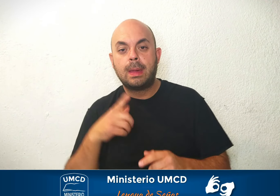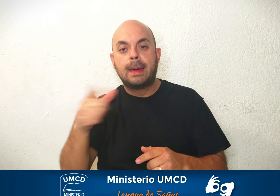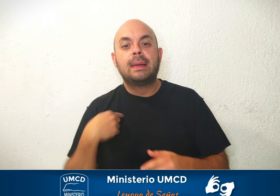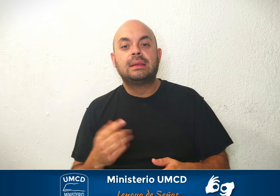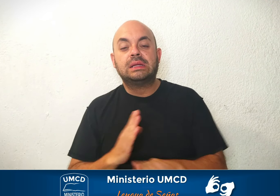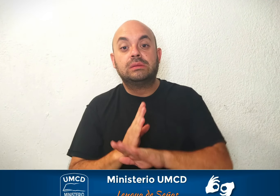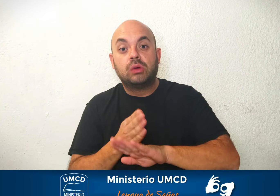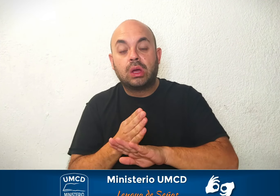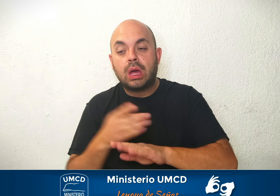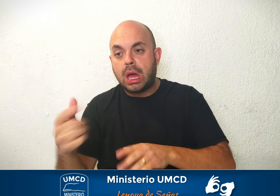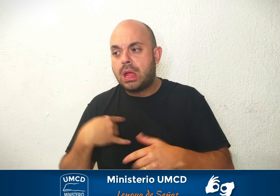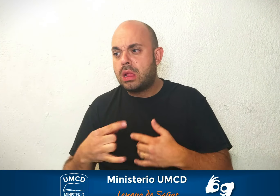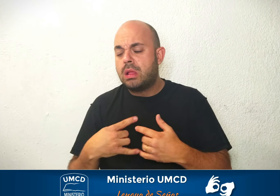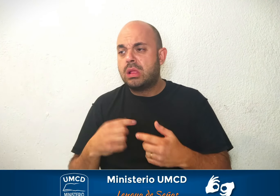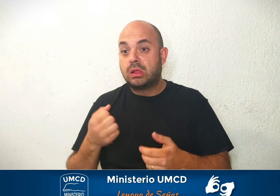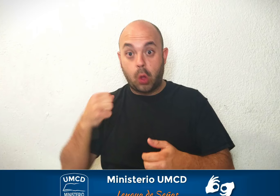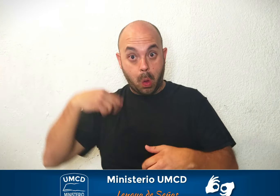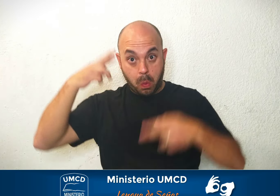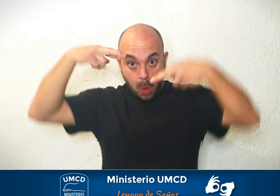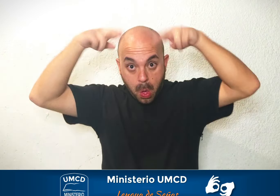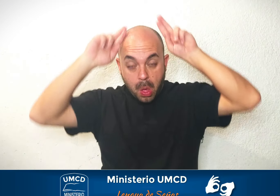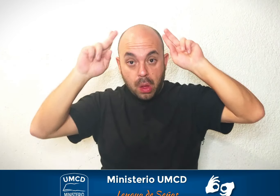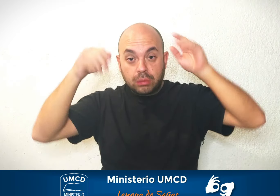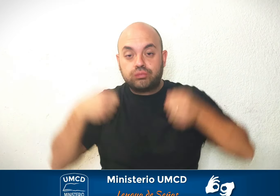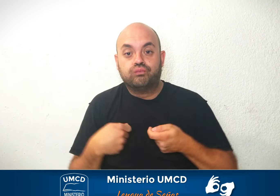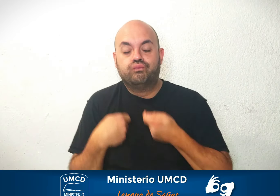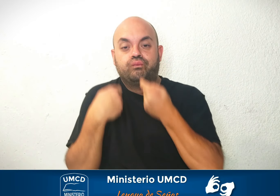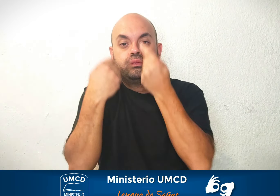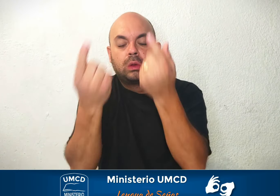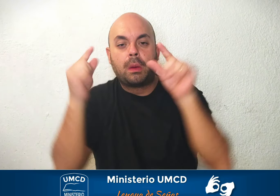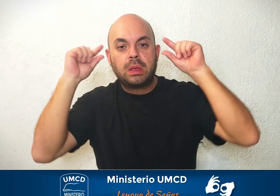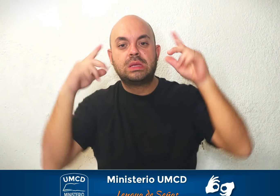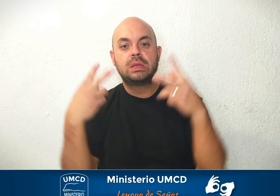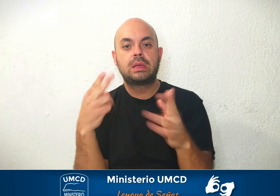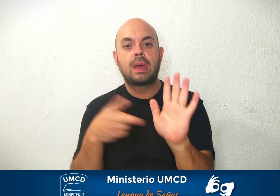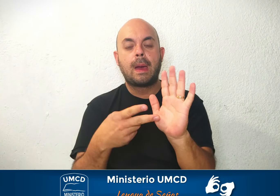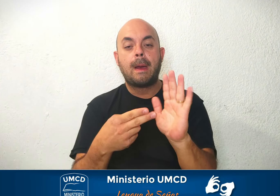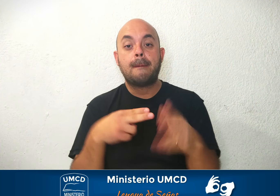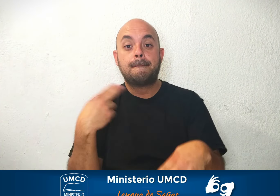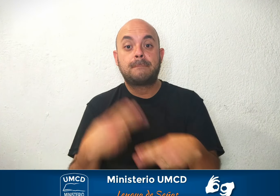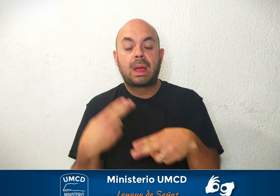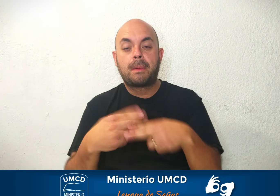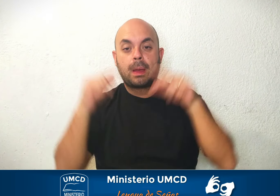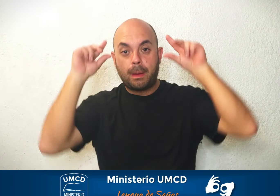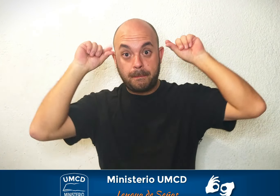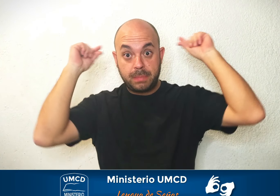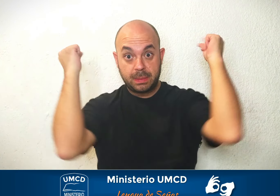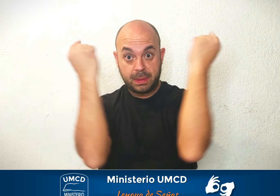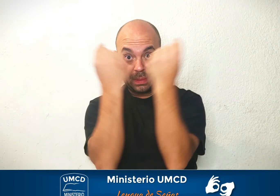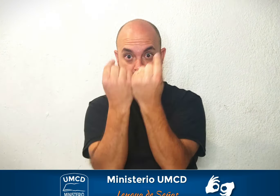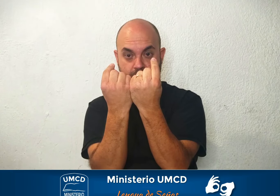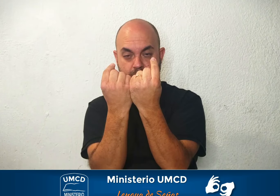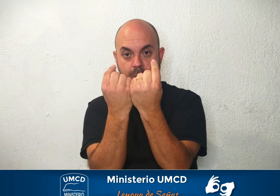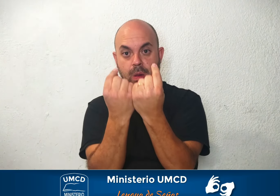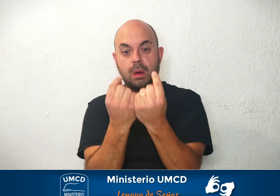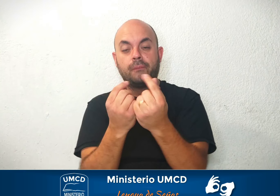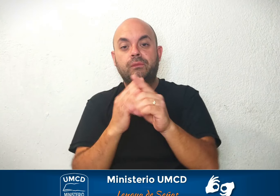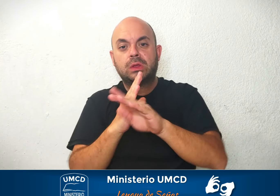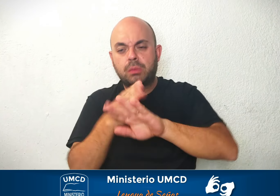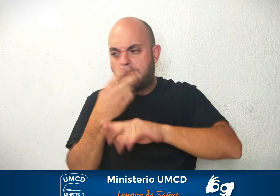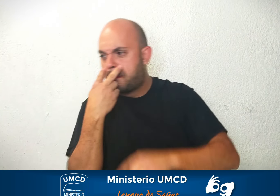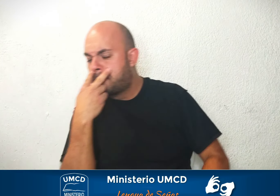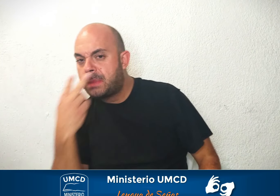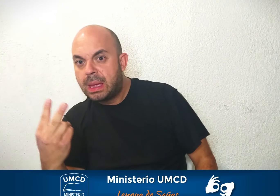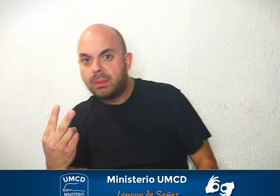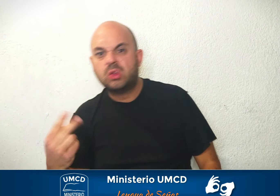el título de príncipe no por méritos propios, sino por derecho de haber nacido en la cuna del rey. En